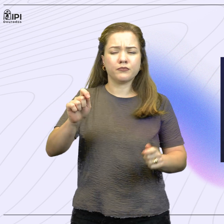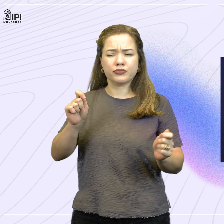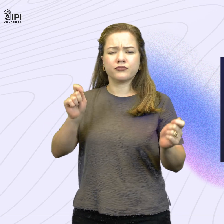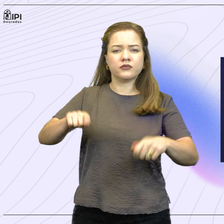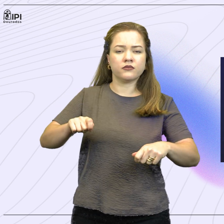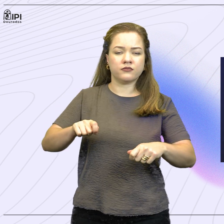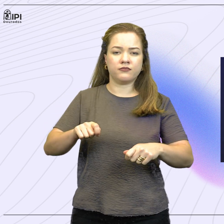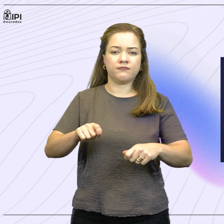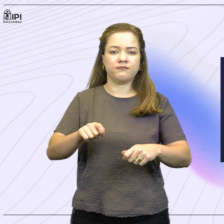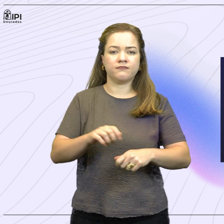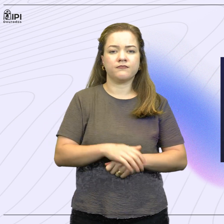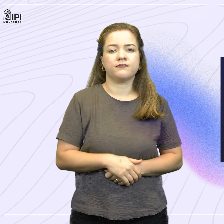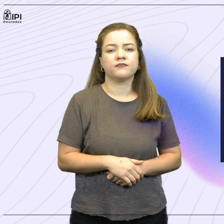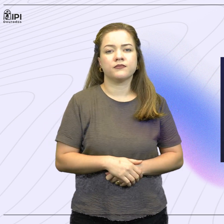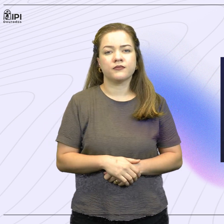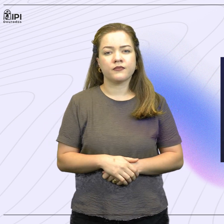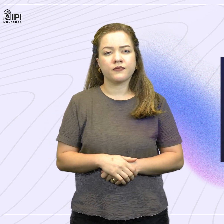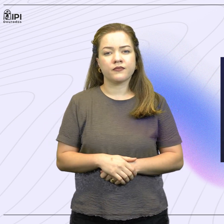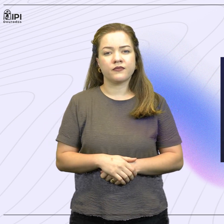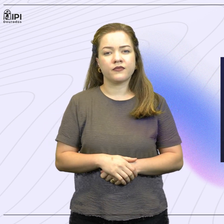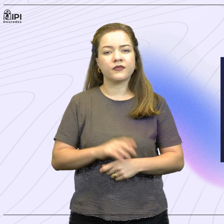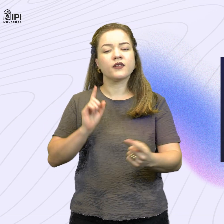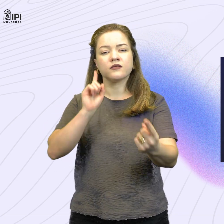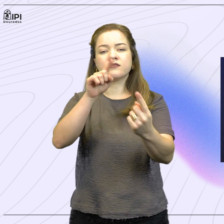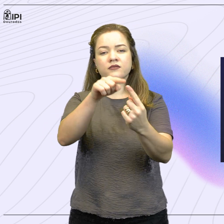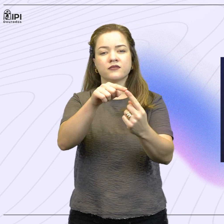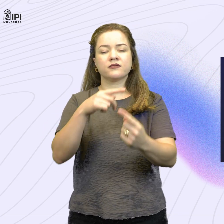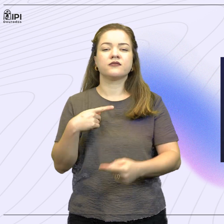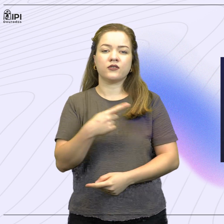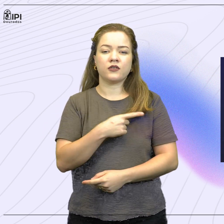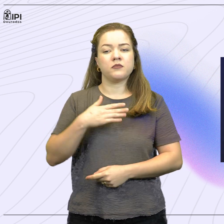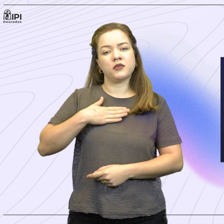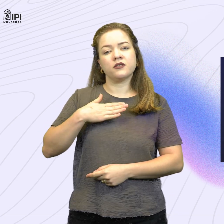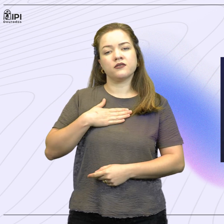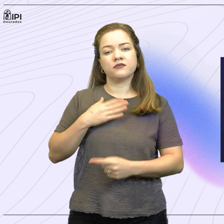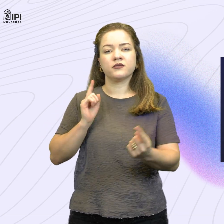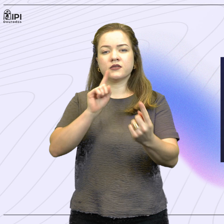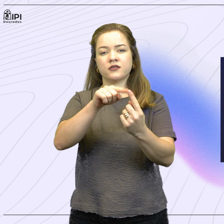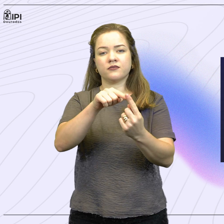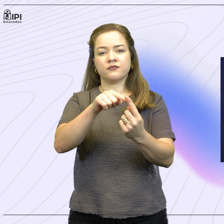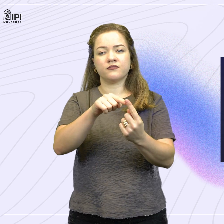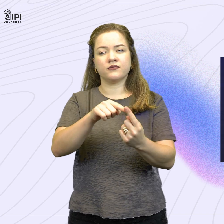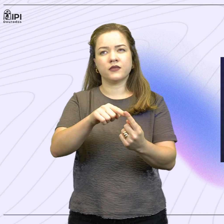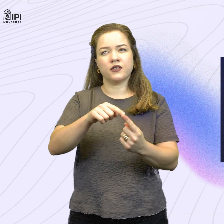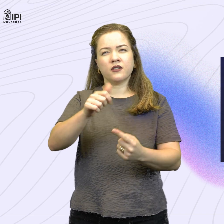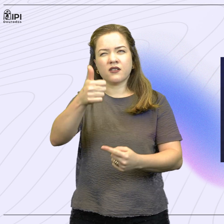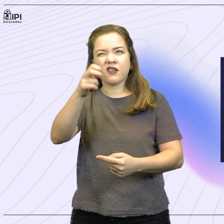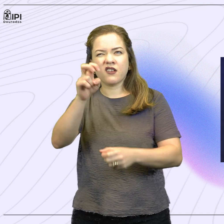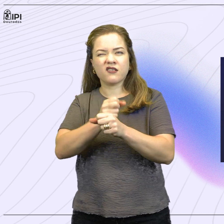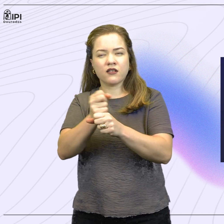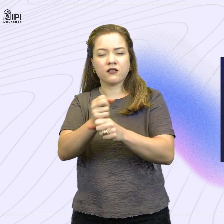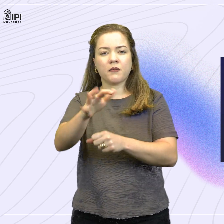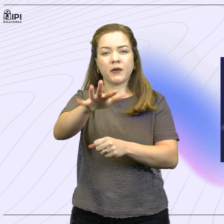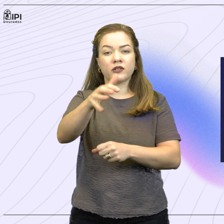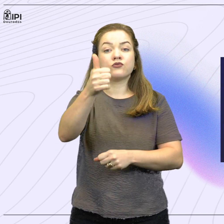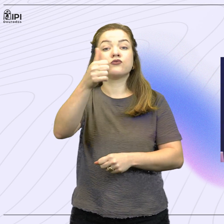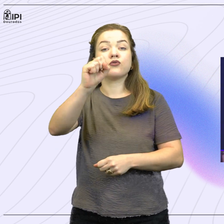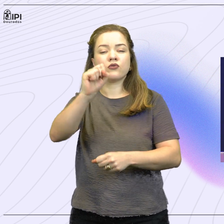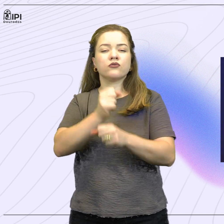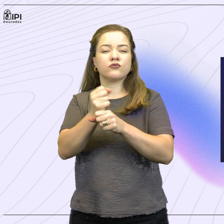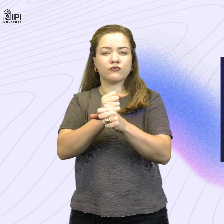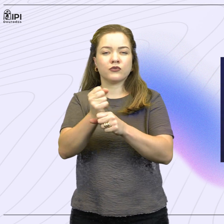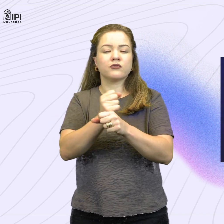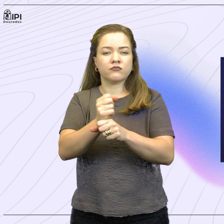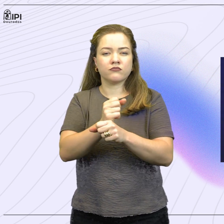são assistidos pela justiça. Então essa é a nossa missão, essa é a minha missão, e já há 15 anos eu exerço, há 18 anos eu exerço essa